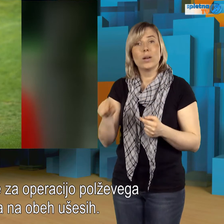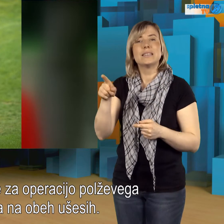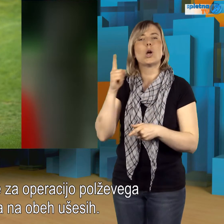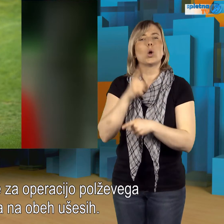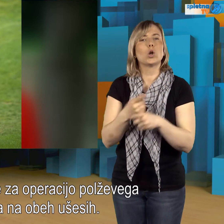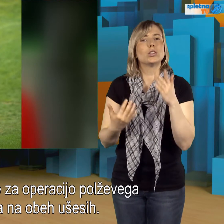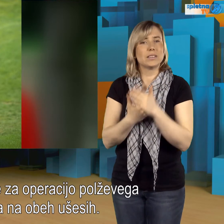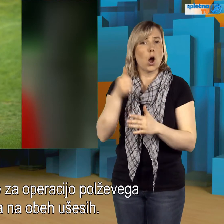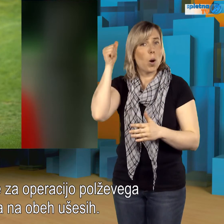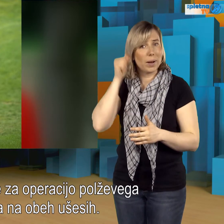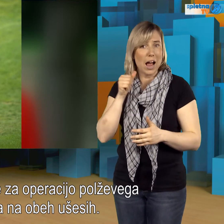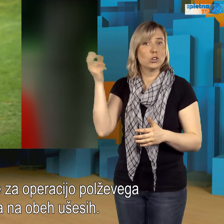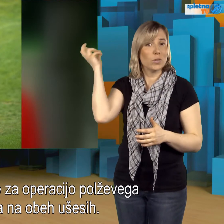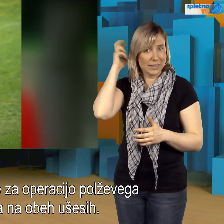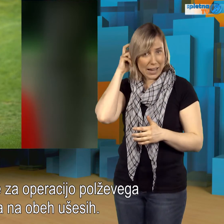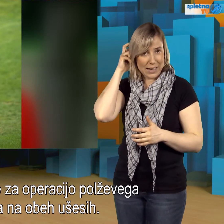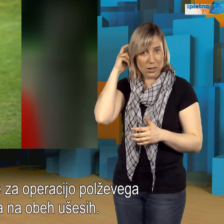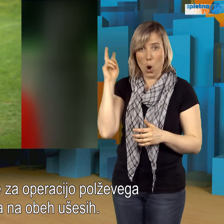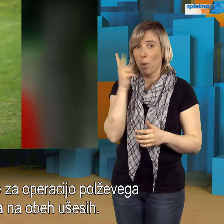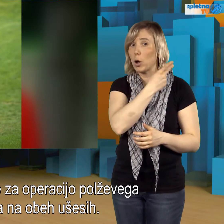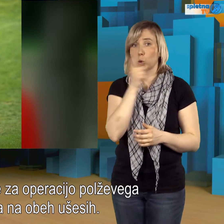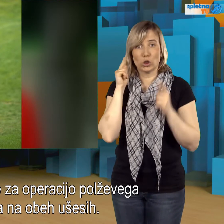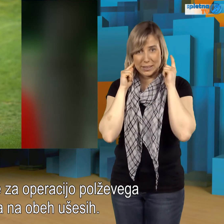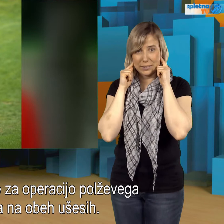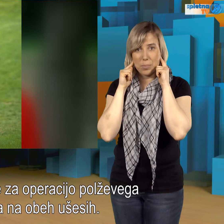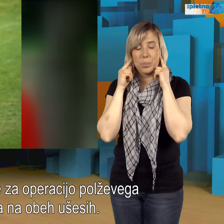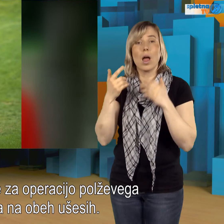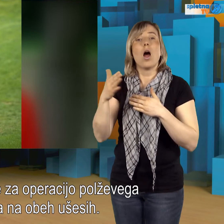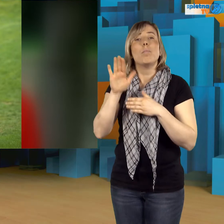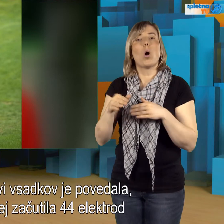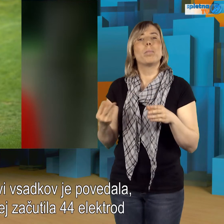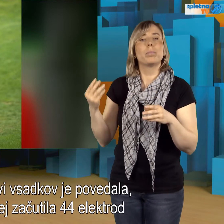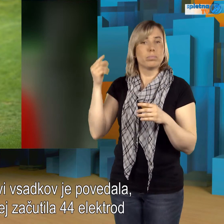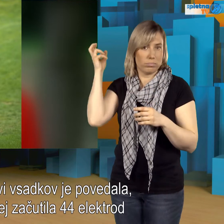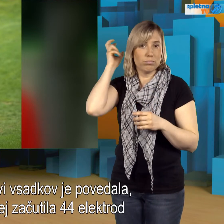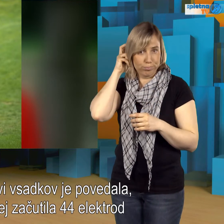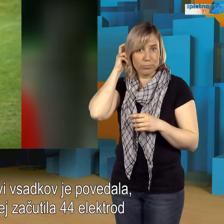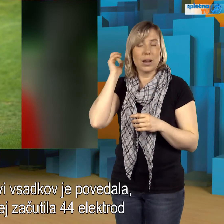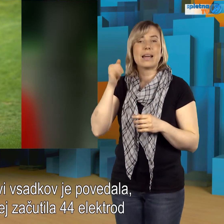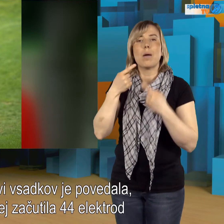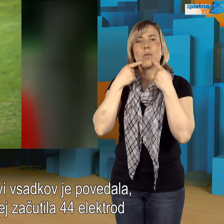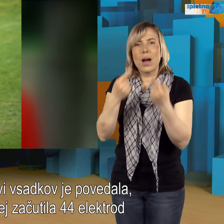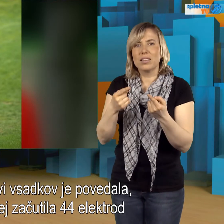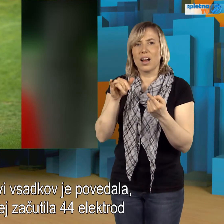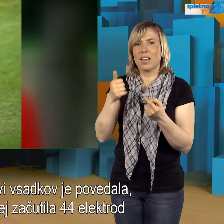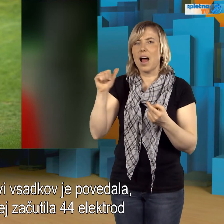Odločila se je za operacijo polževega vsadka na obeh ušesih. Po priključitvi vsadkov je povedala, da je najprej